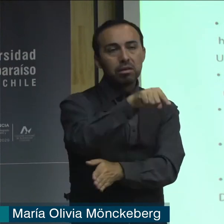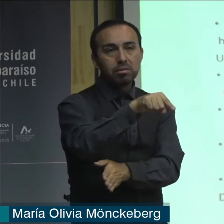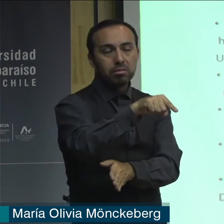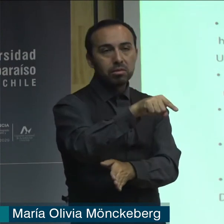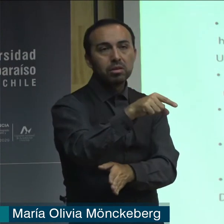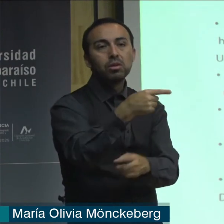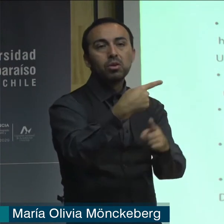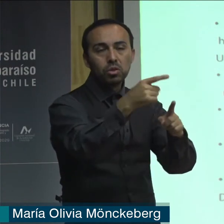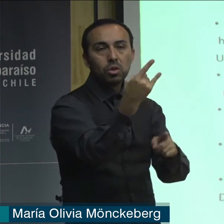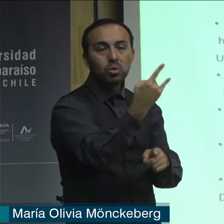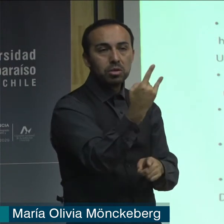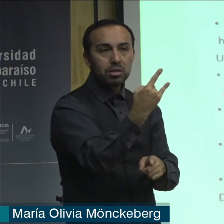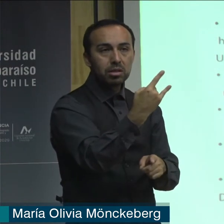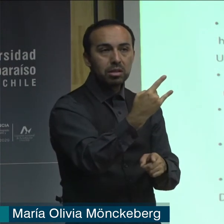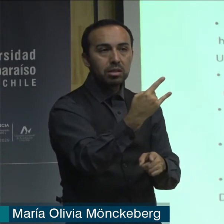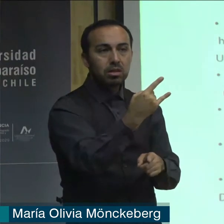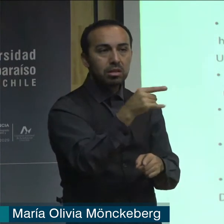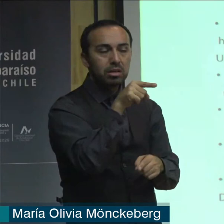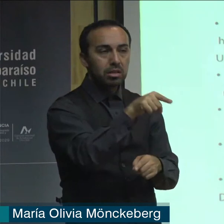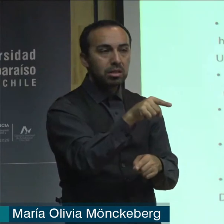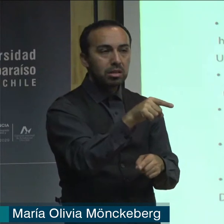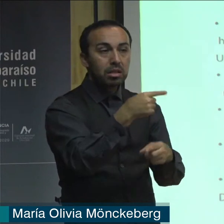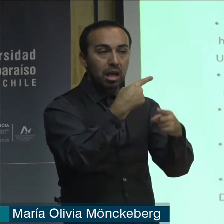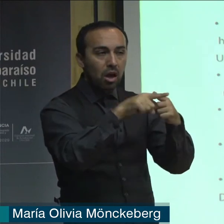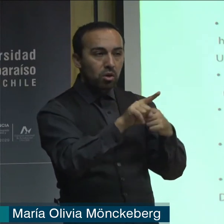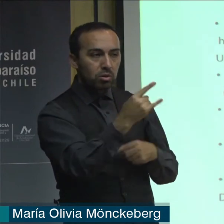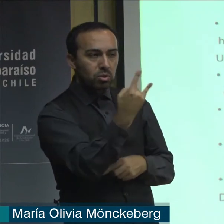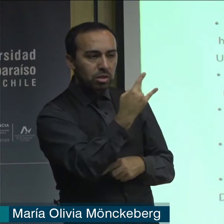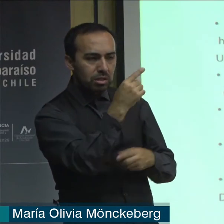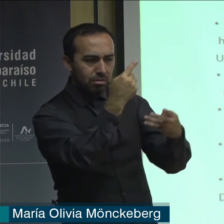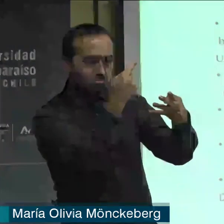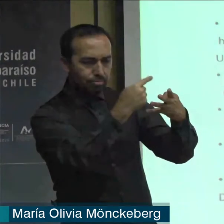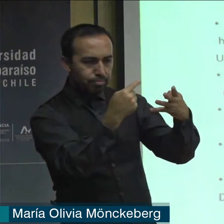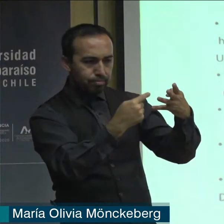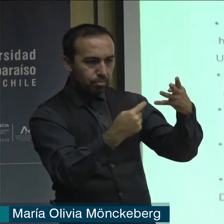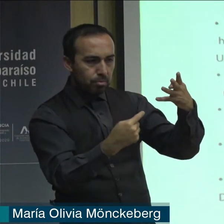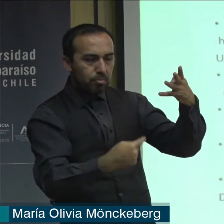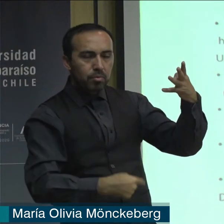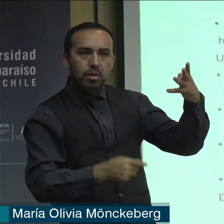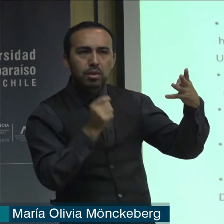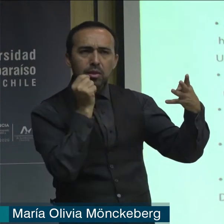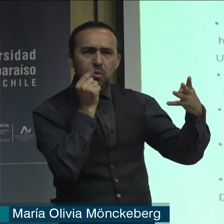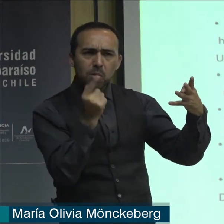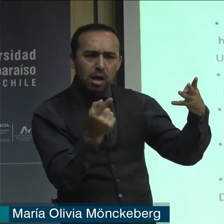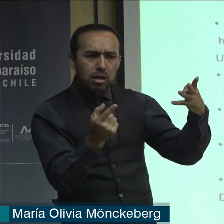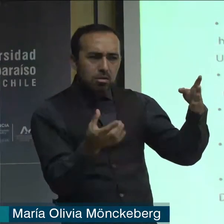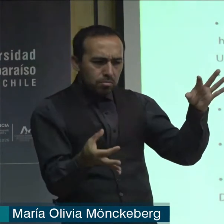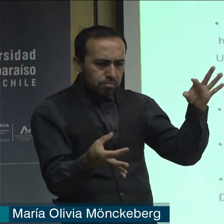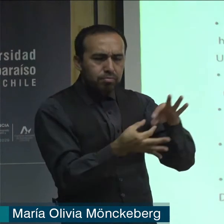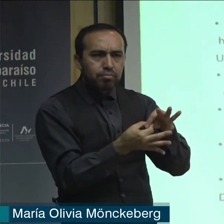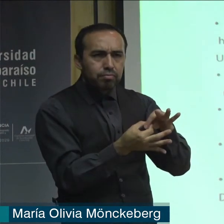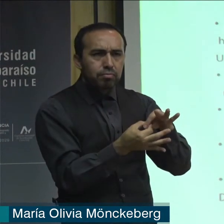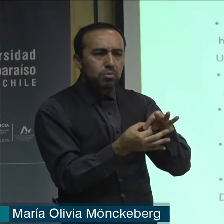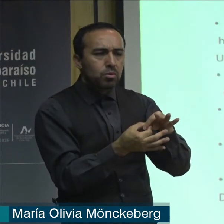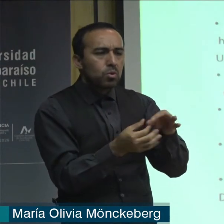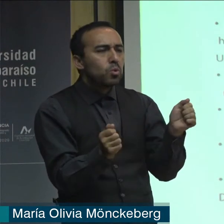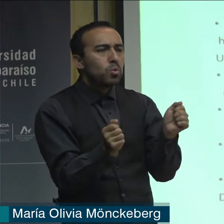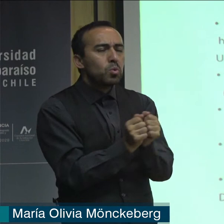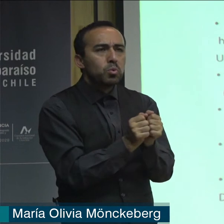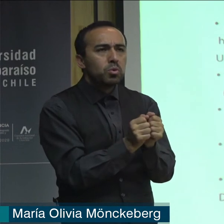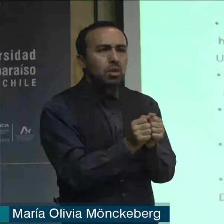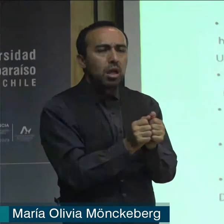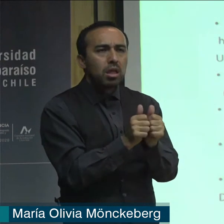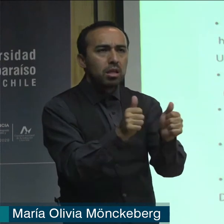y dejemos del resto Habría que ver una por una cuáles son sus relaciones cuáles son sus juntas directivas las capacidades